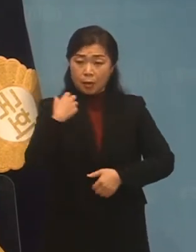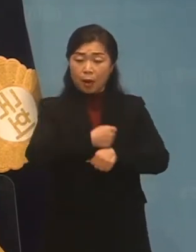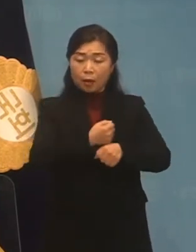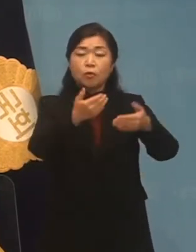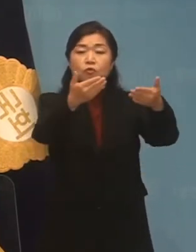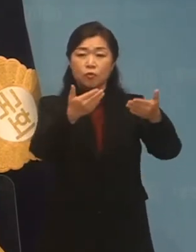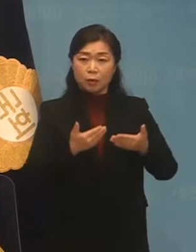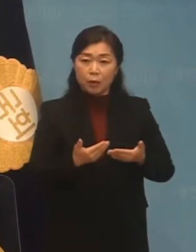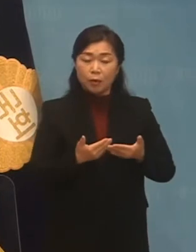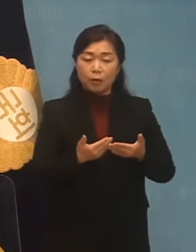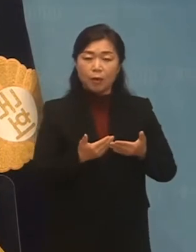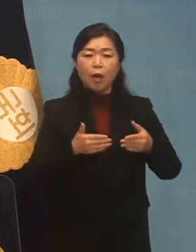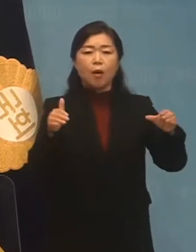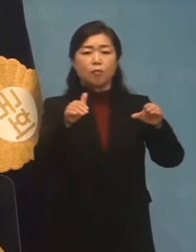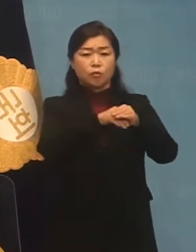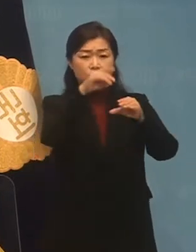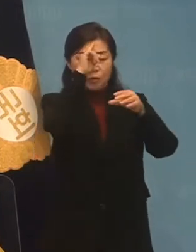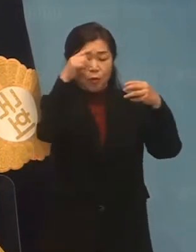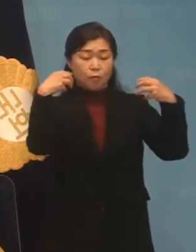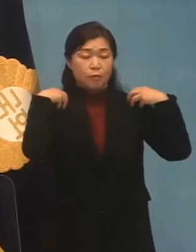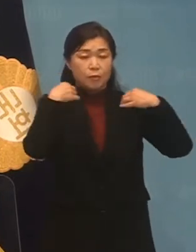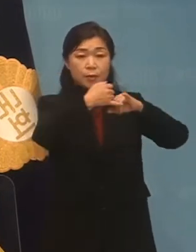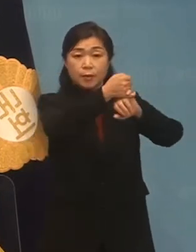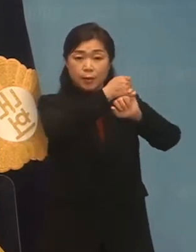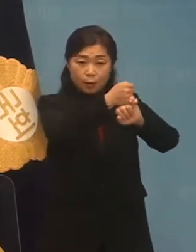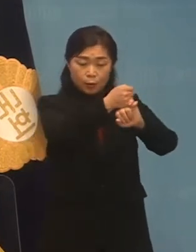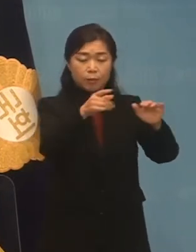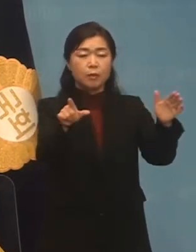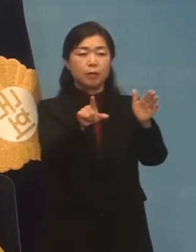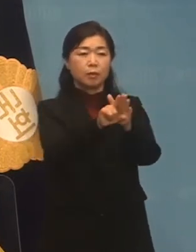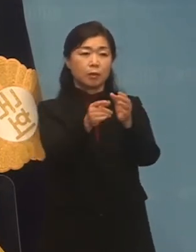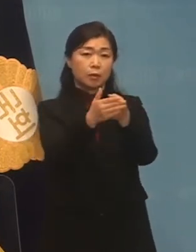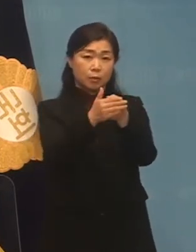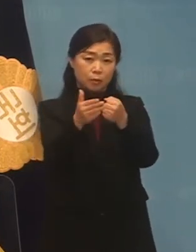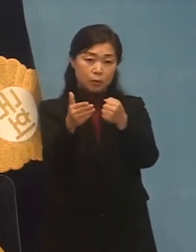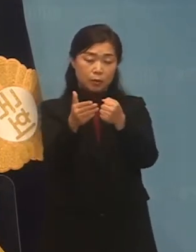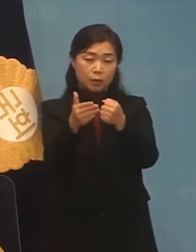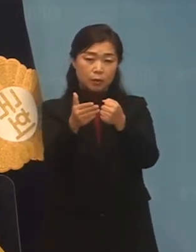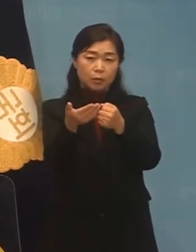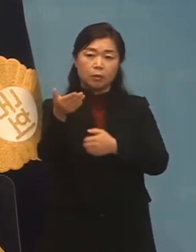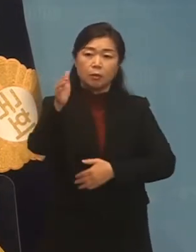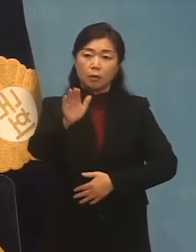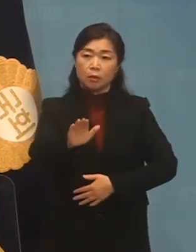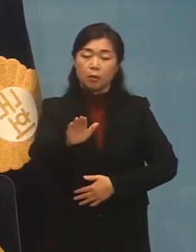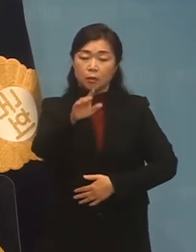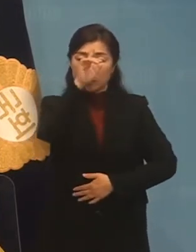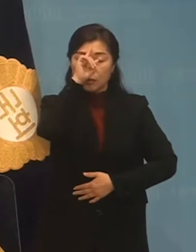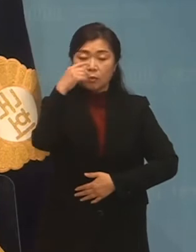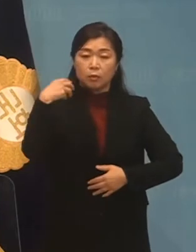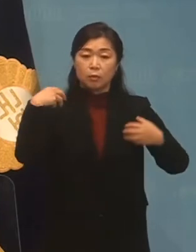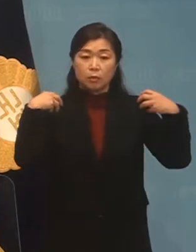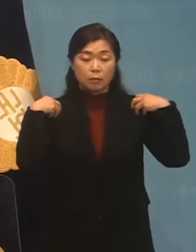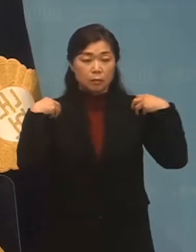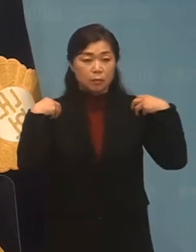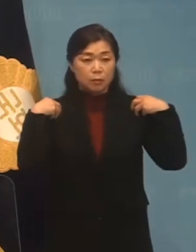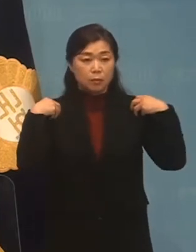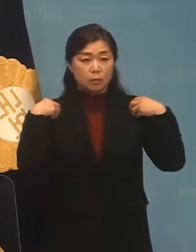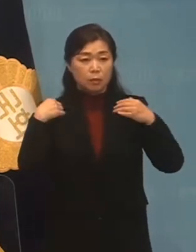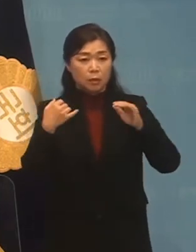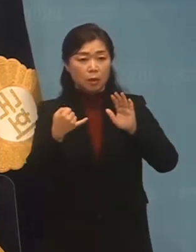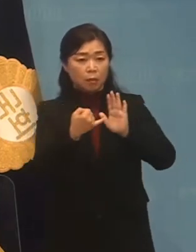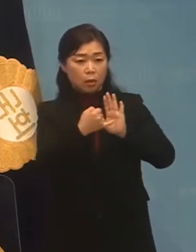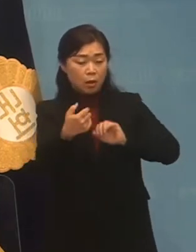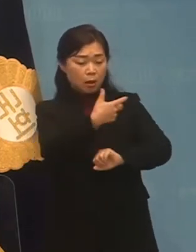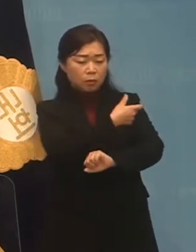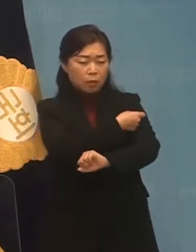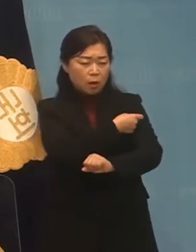지겠다는 문재인 정부의 약속을 믿었기 때문입니다. 그러나 정부는 백신